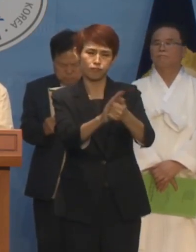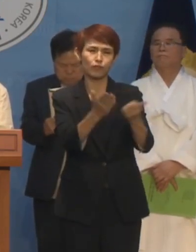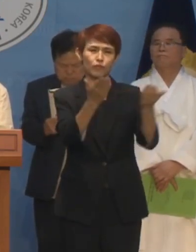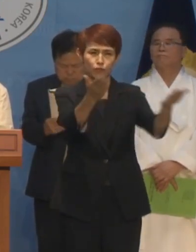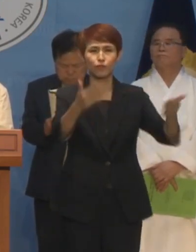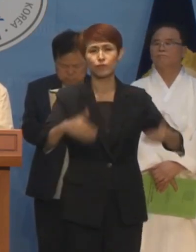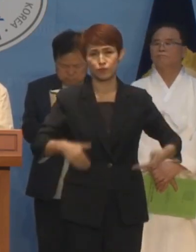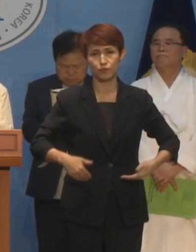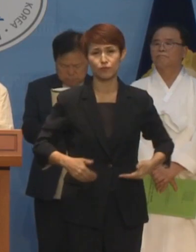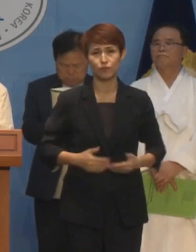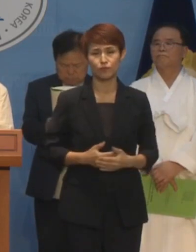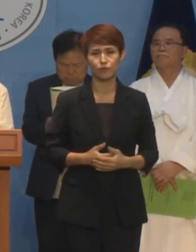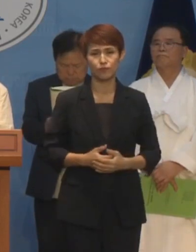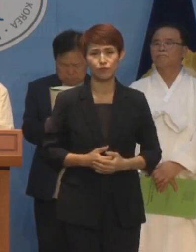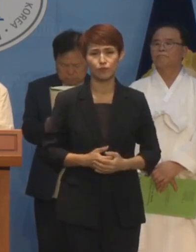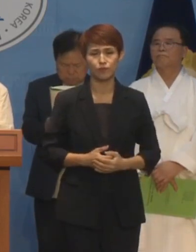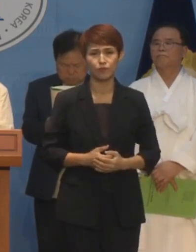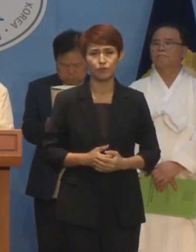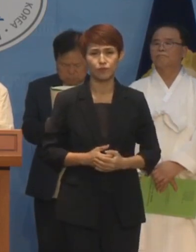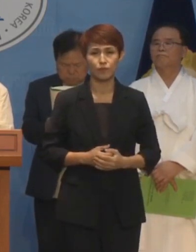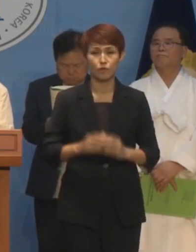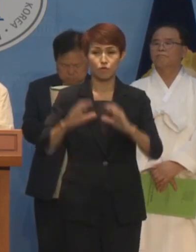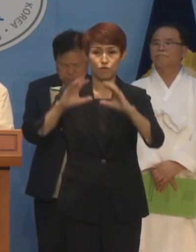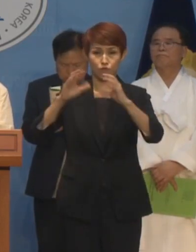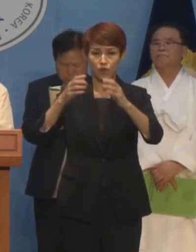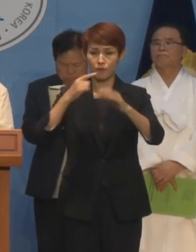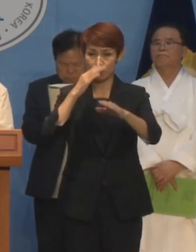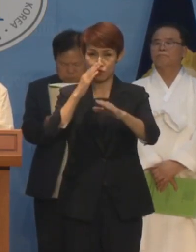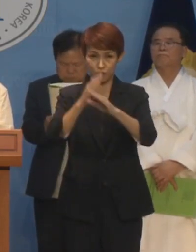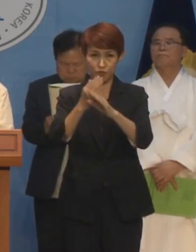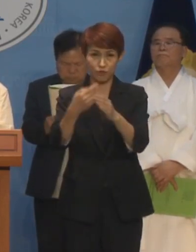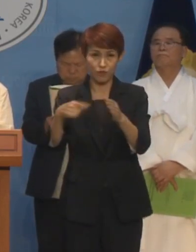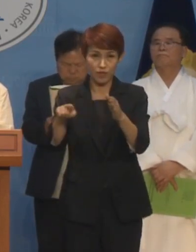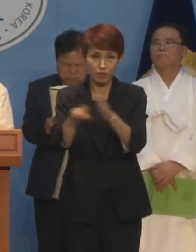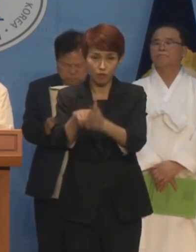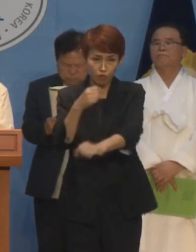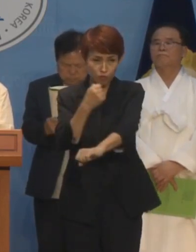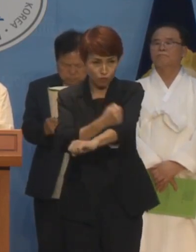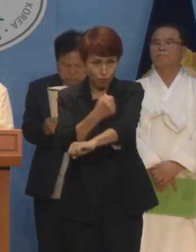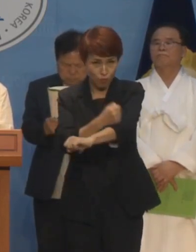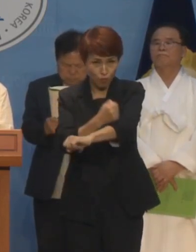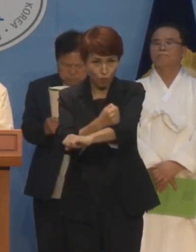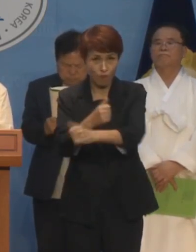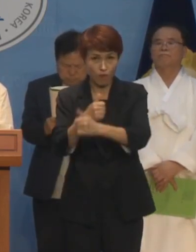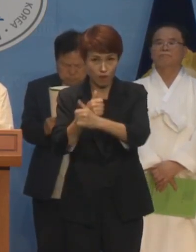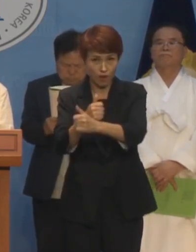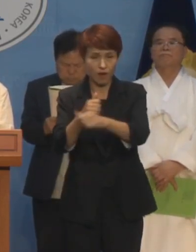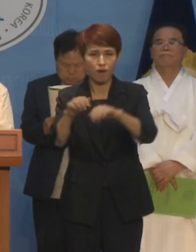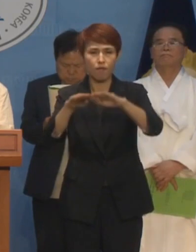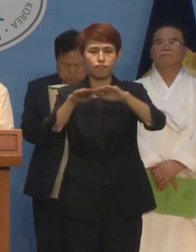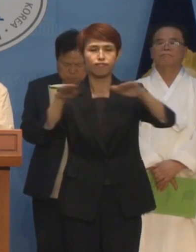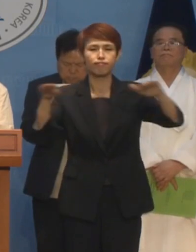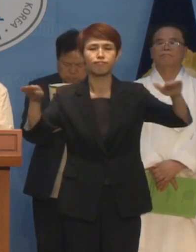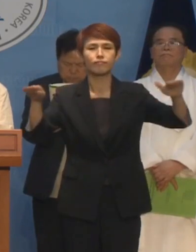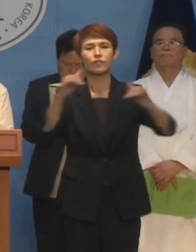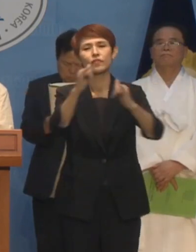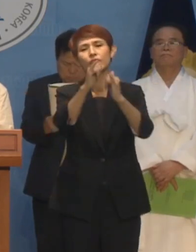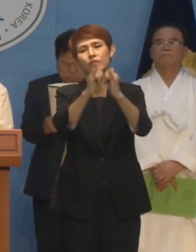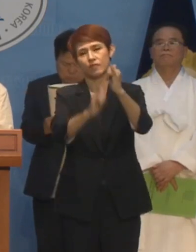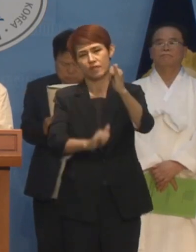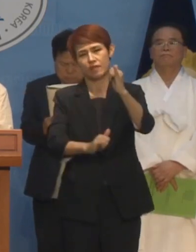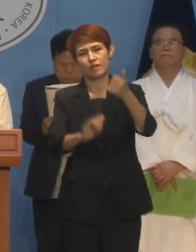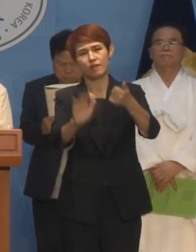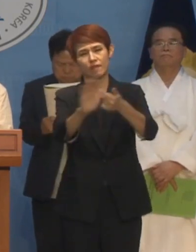한다. 그래야 국가의 민주주의를 위한 기여에 따른 공정한 역사적 평가와